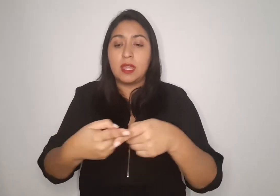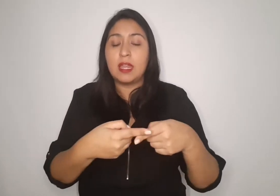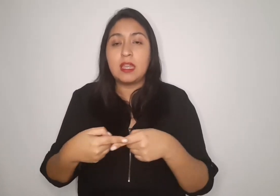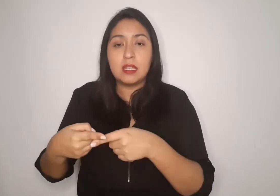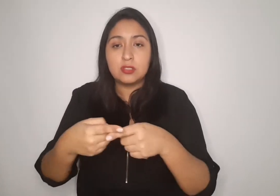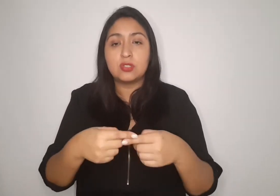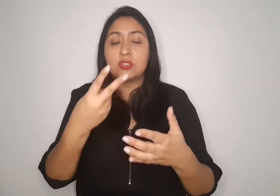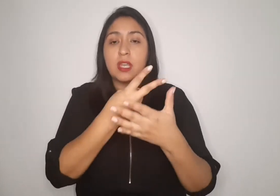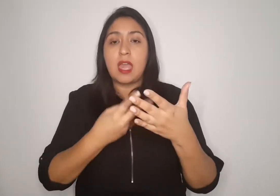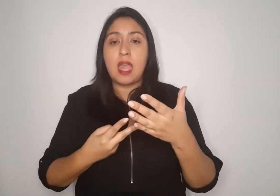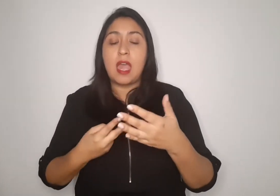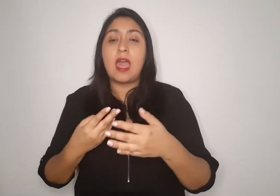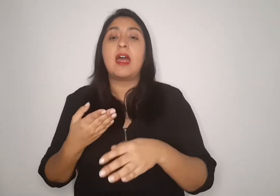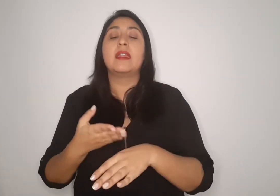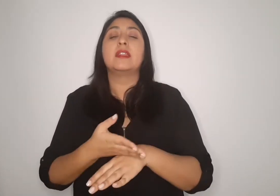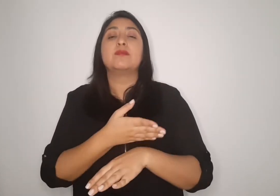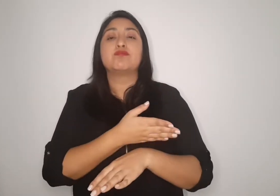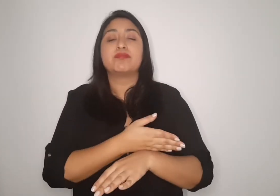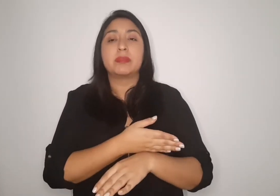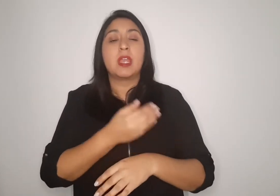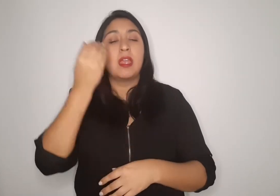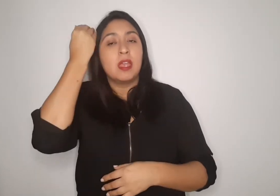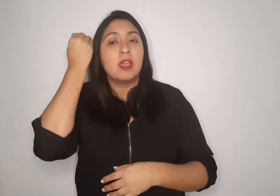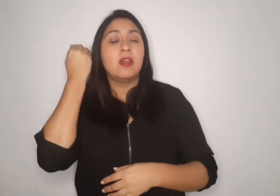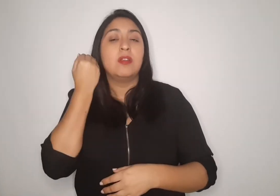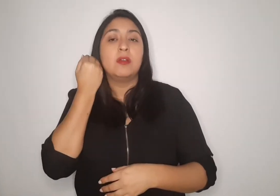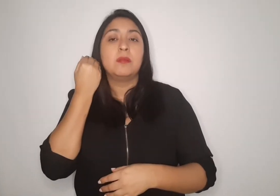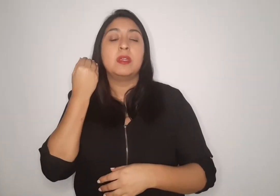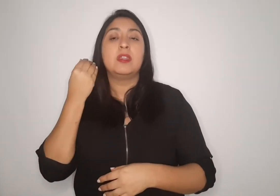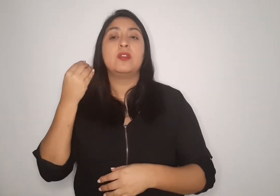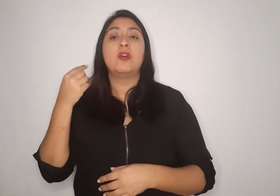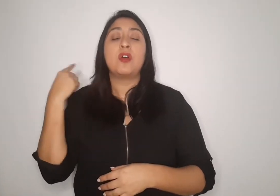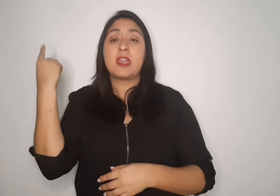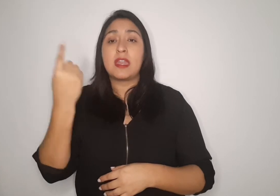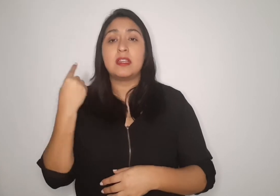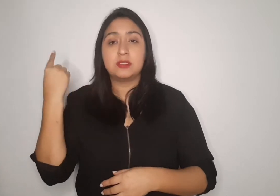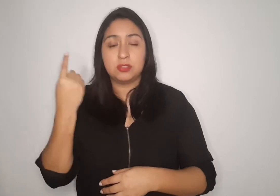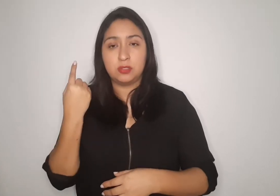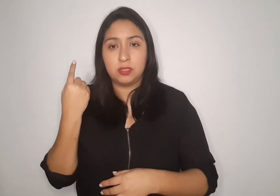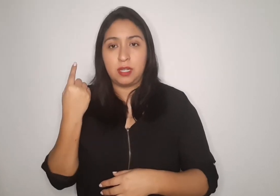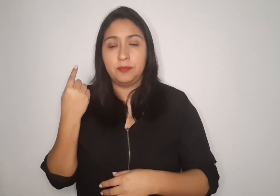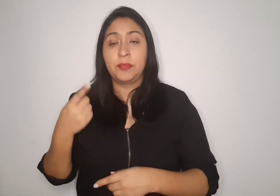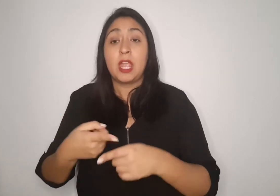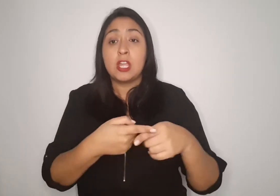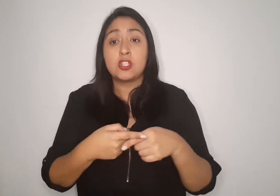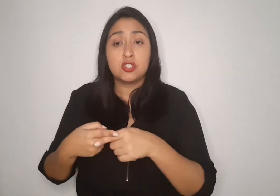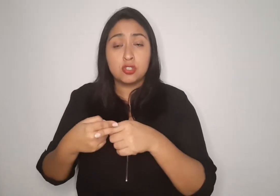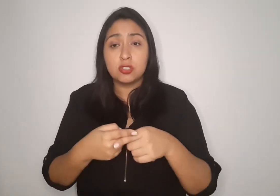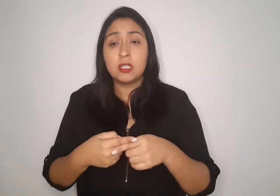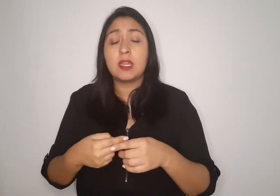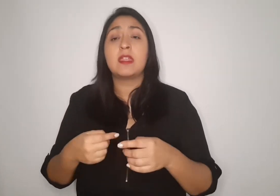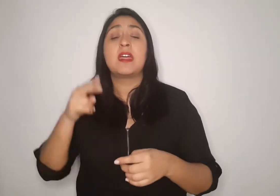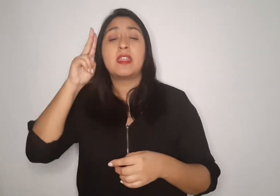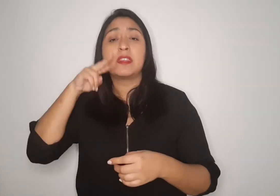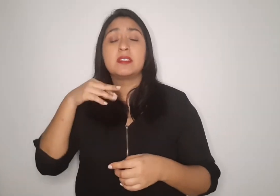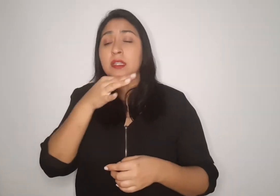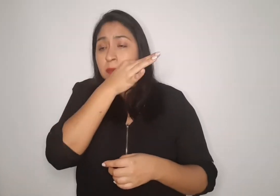de Arte Precolombino Nacional, una sociedad limitada sin fines de lucro, levantada a partir de la